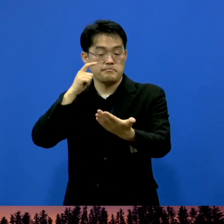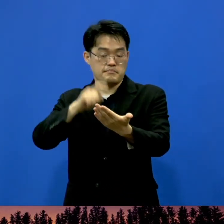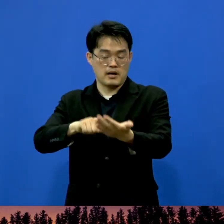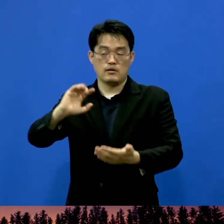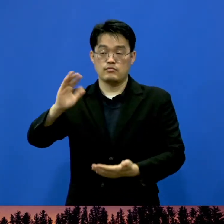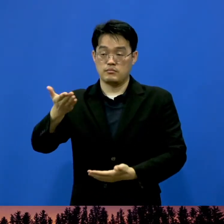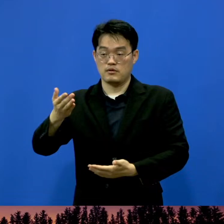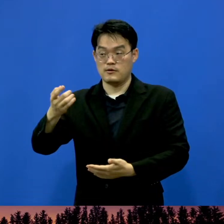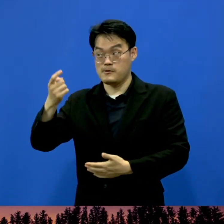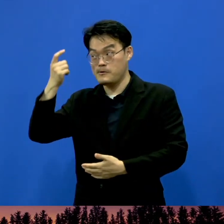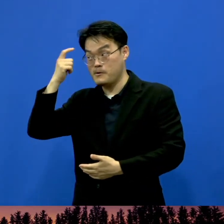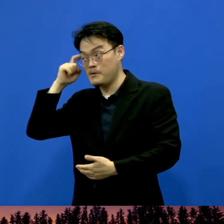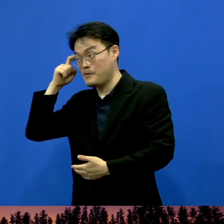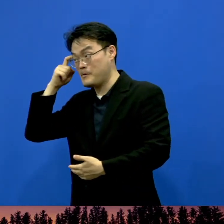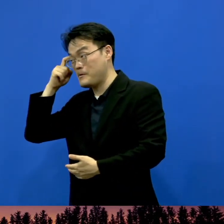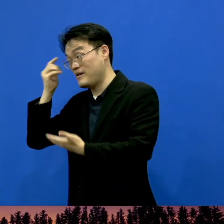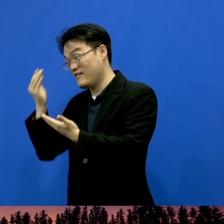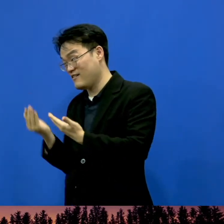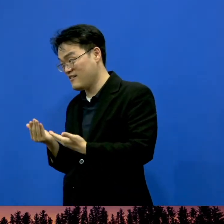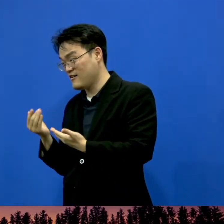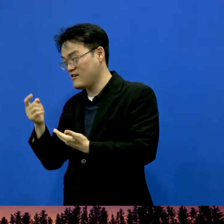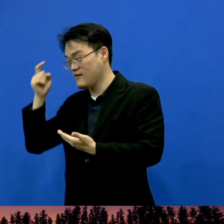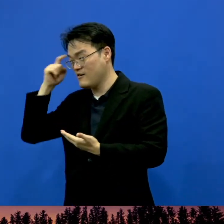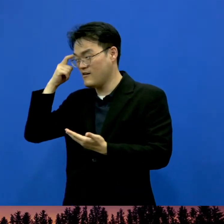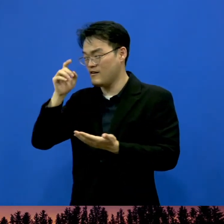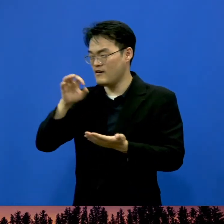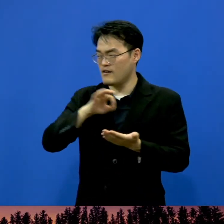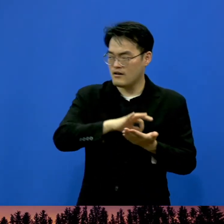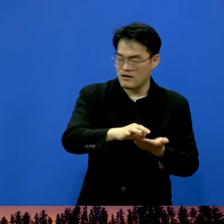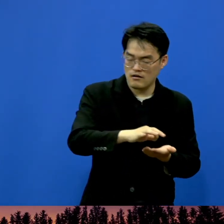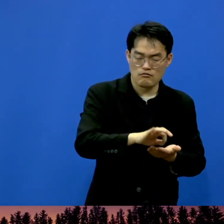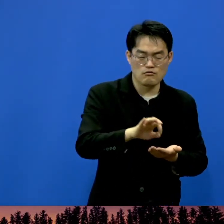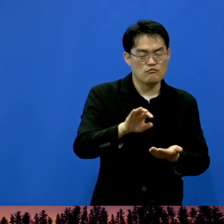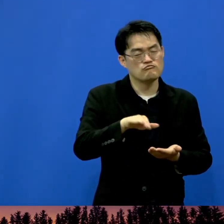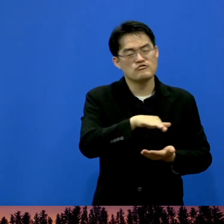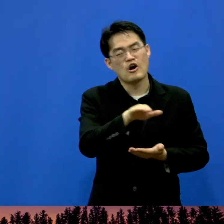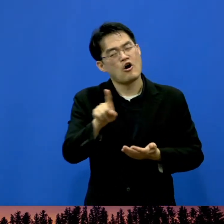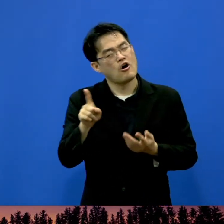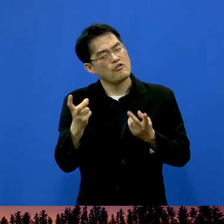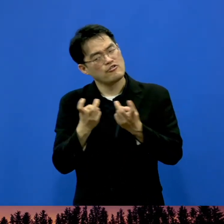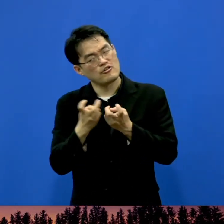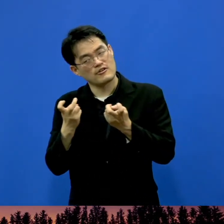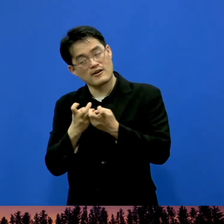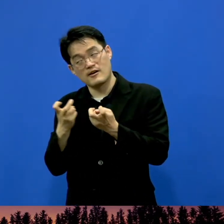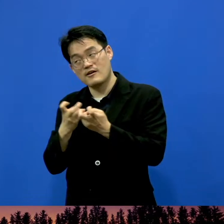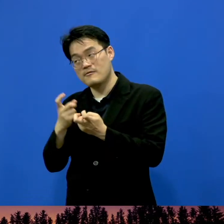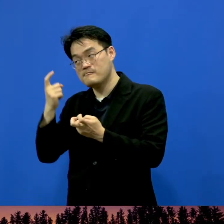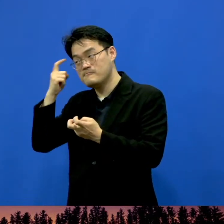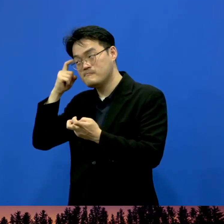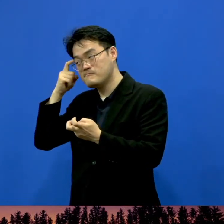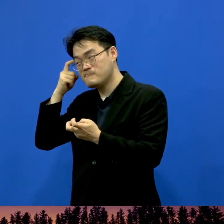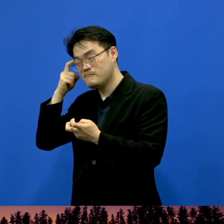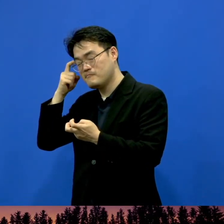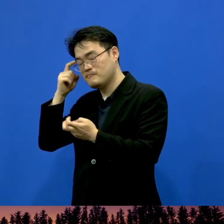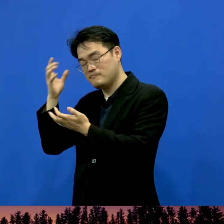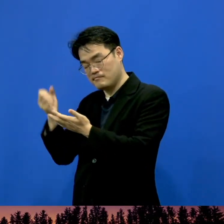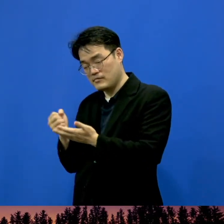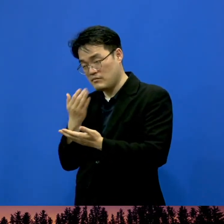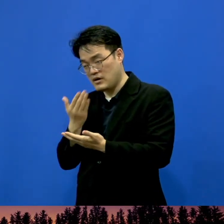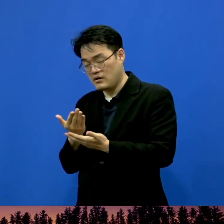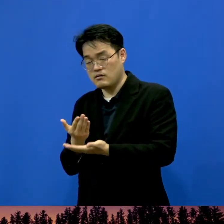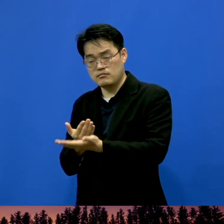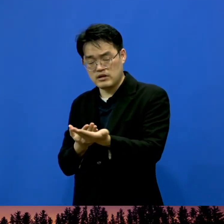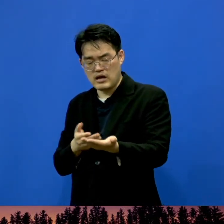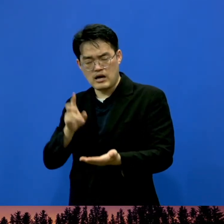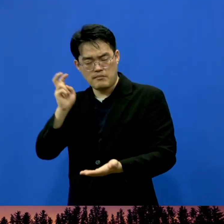인풋에 아웃풋이 나오는데 우리가 무엇을 집어넣을 거냐는 거예요. 아마도 이 한 달란트 받은 종은